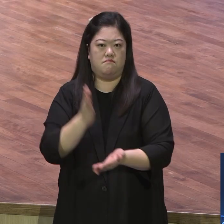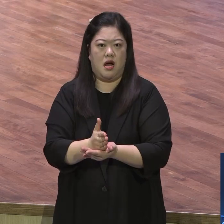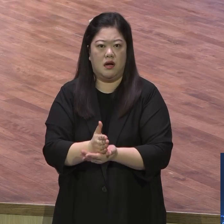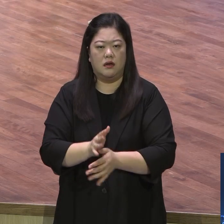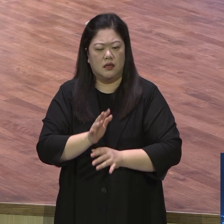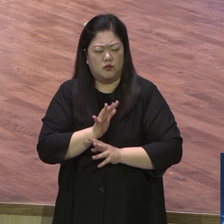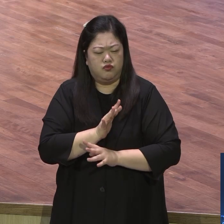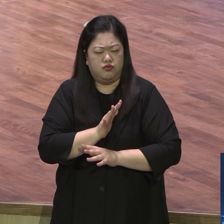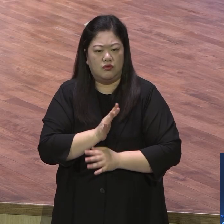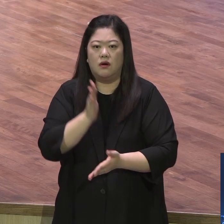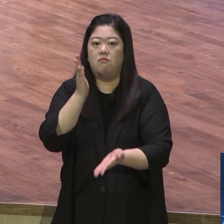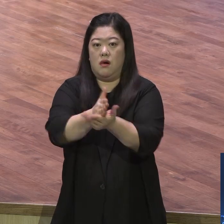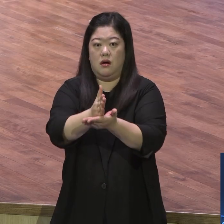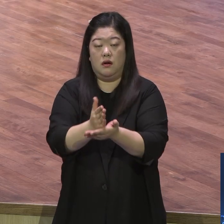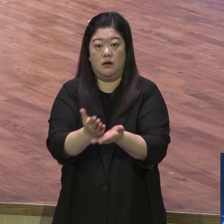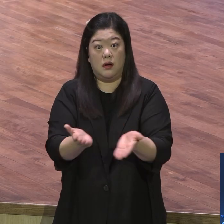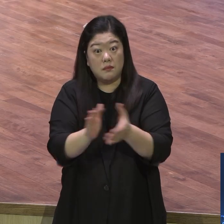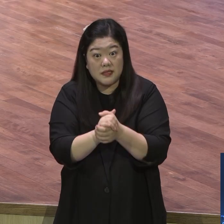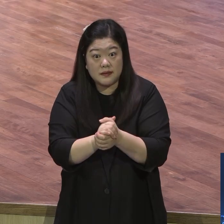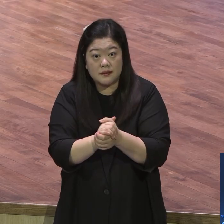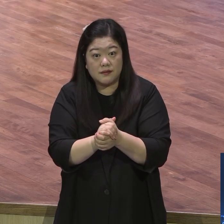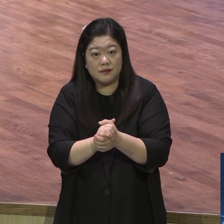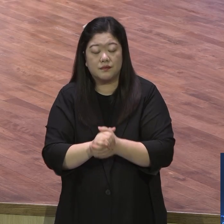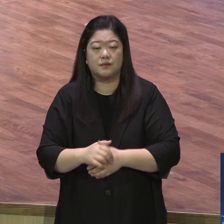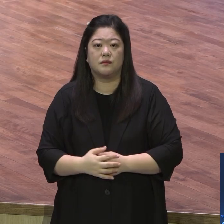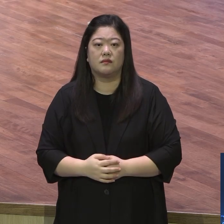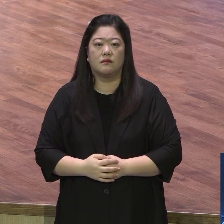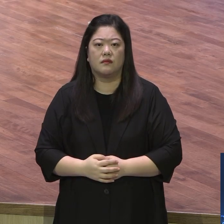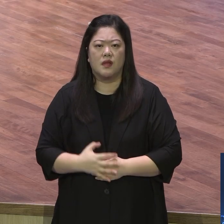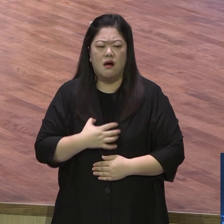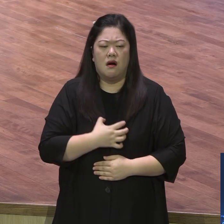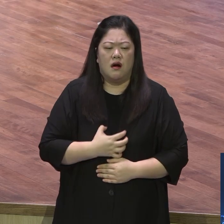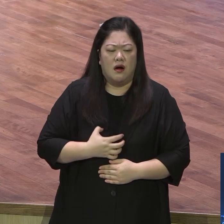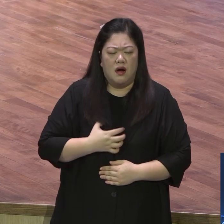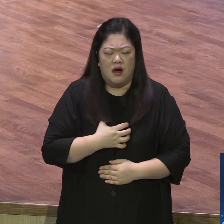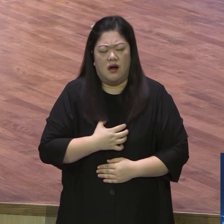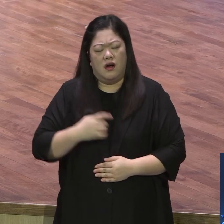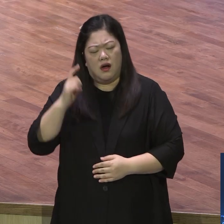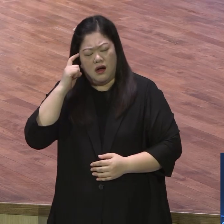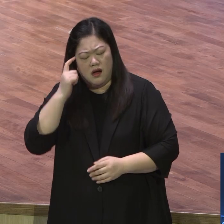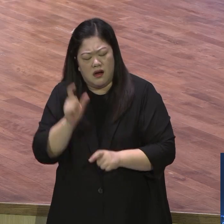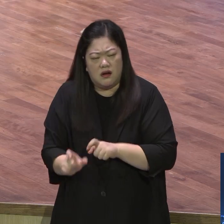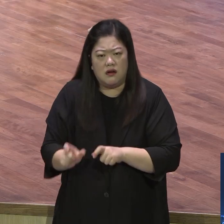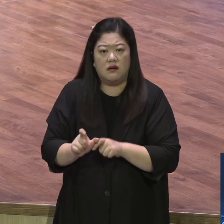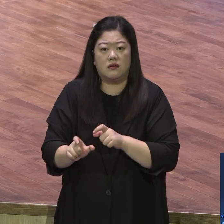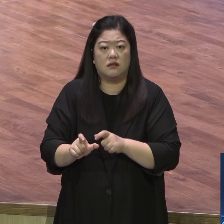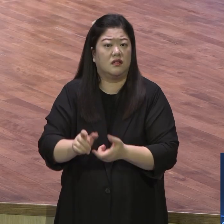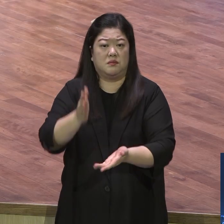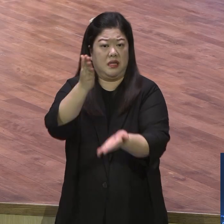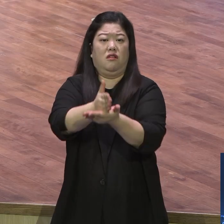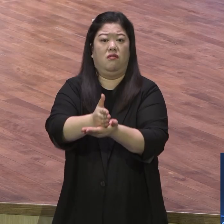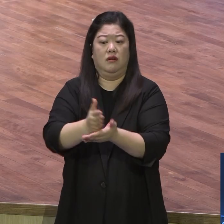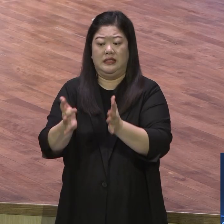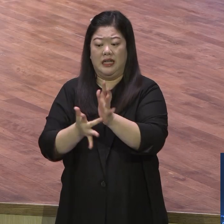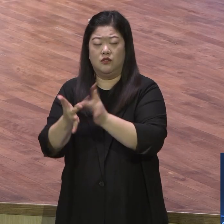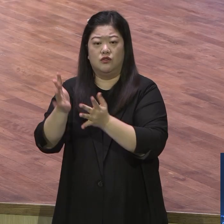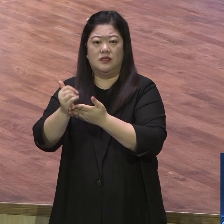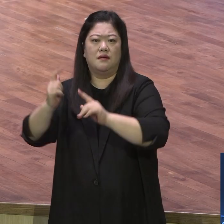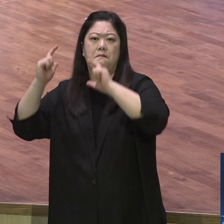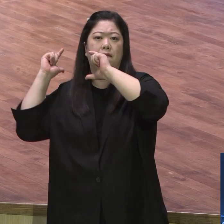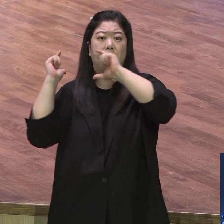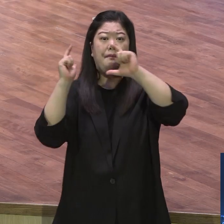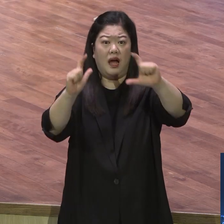아멘 염려, 걱정, 두려워하지 말라 그런데도 성도